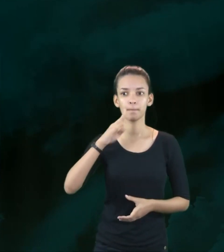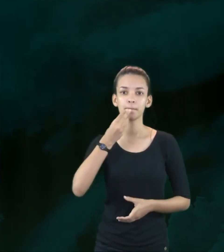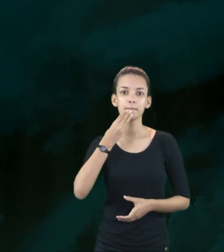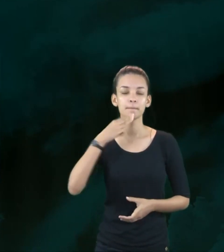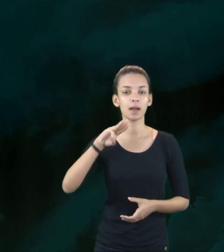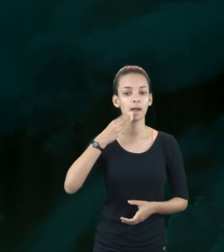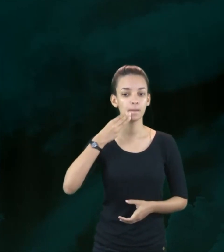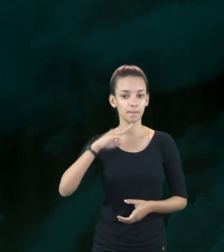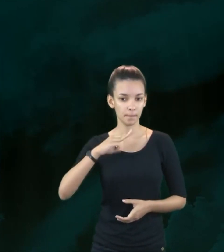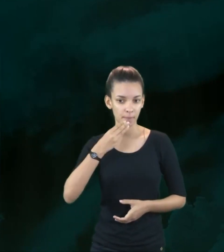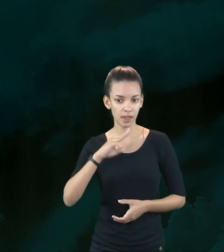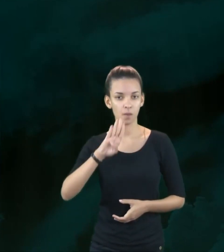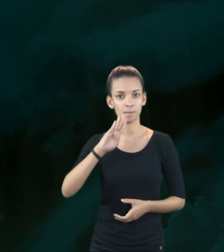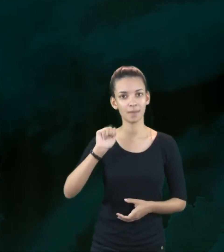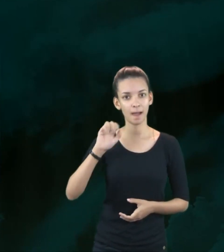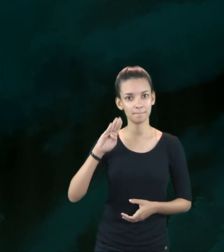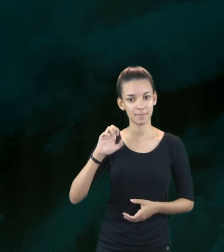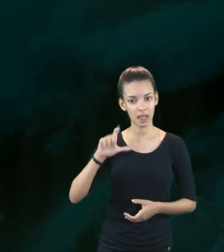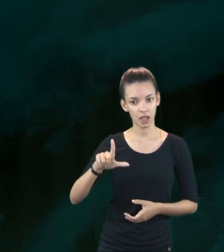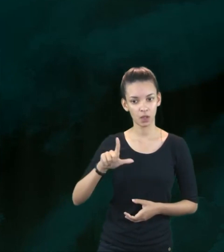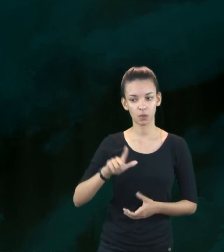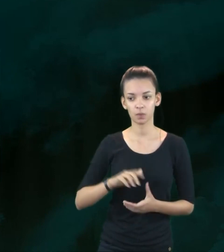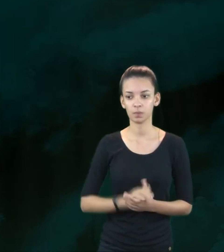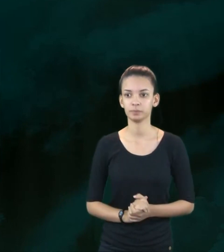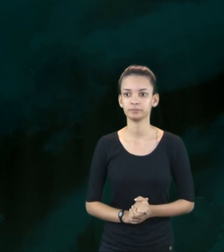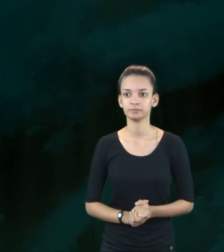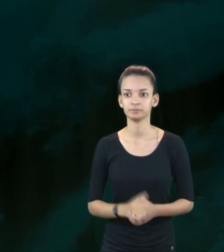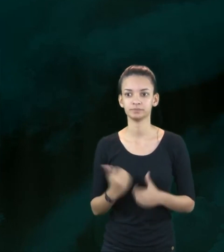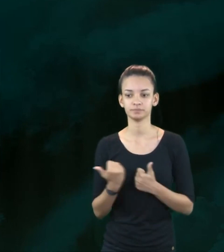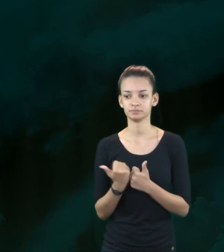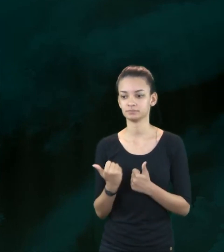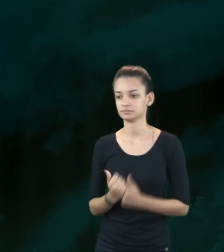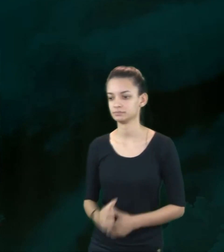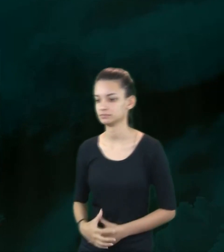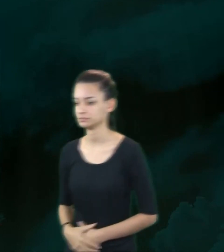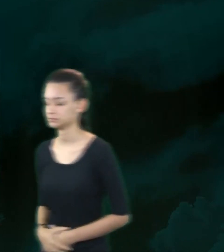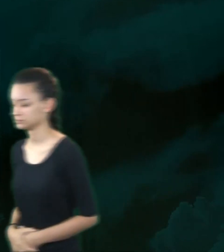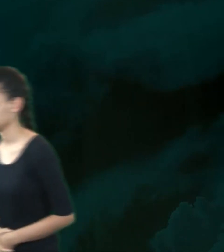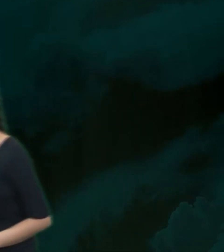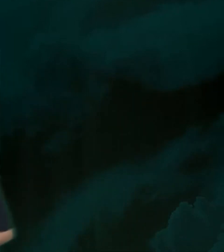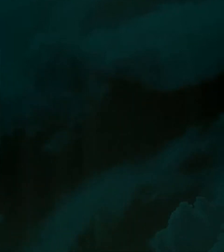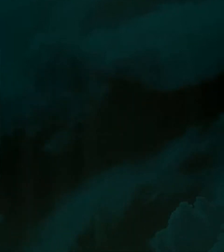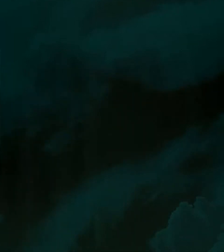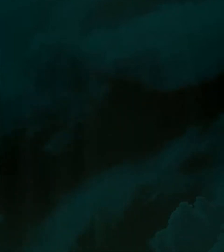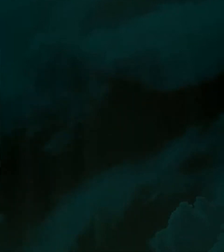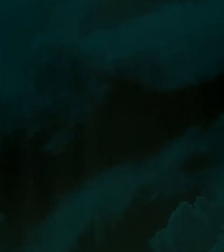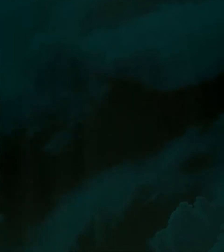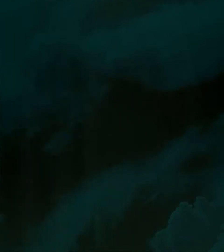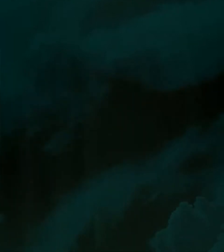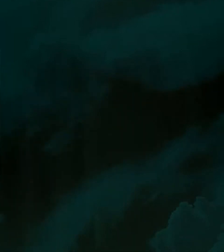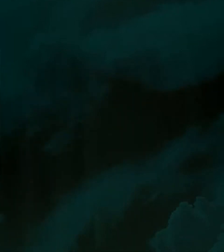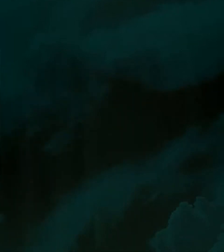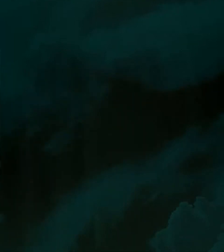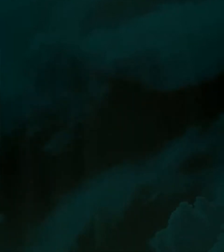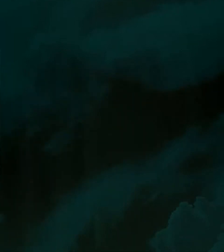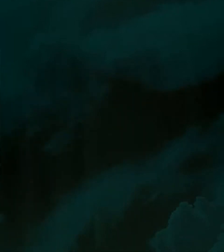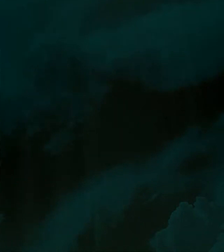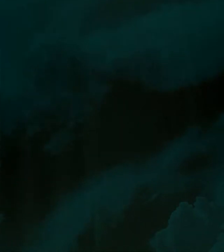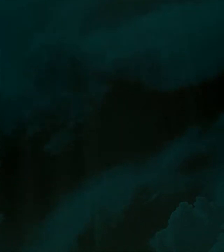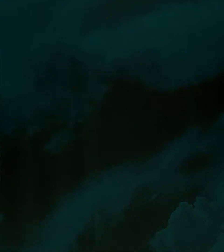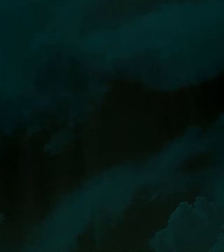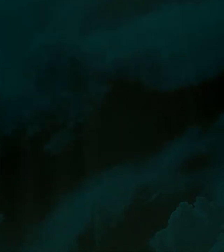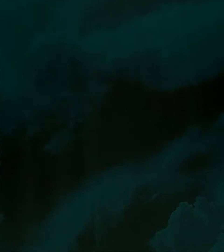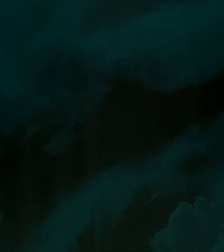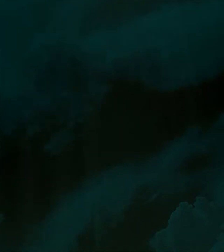Calné, na terra de Sinar. Daquela terra saiu ele para a Síria e edificou